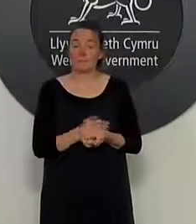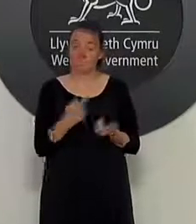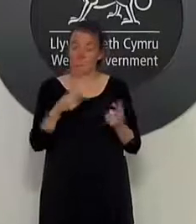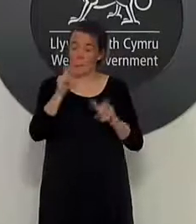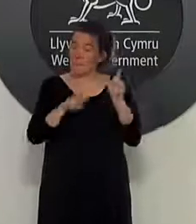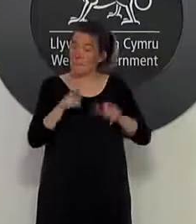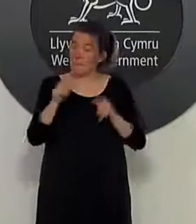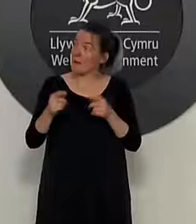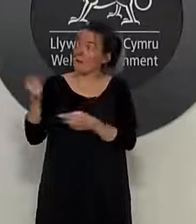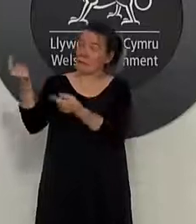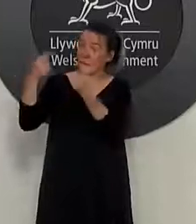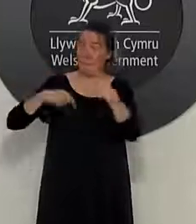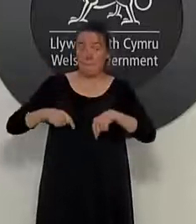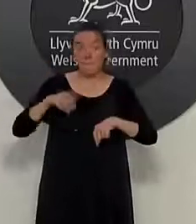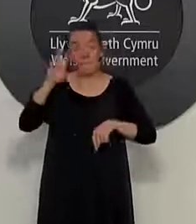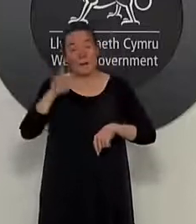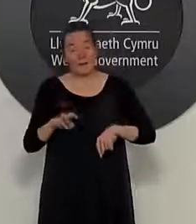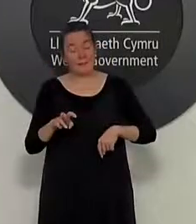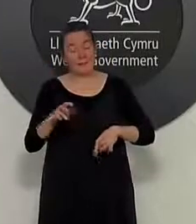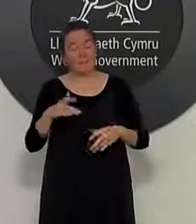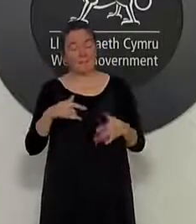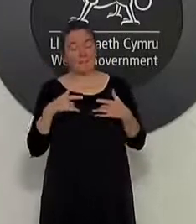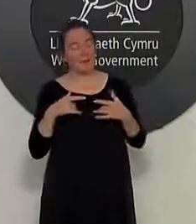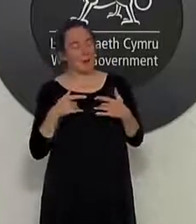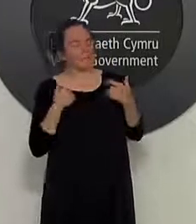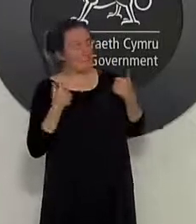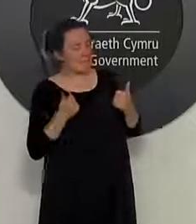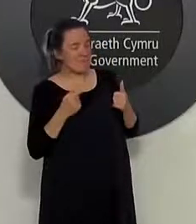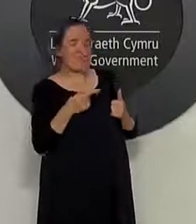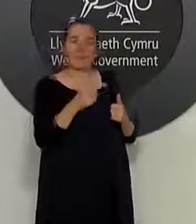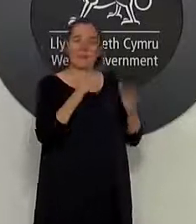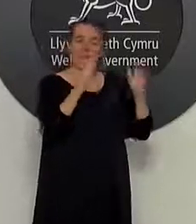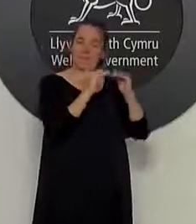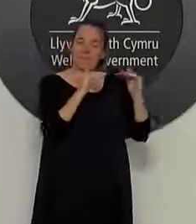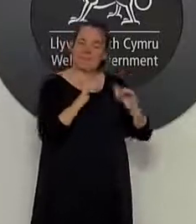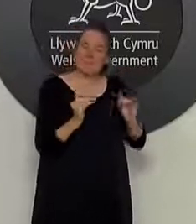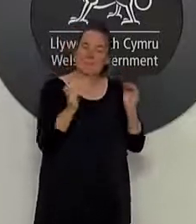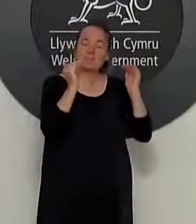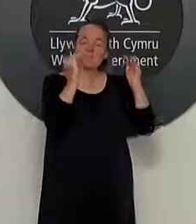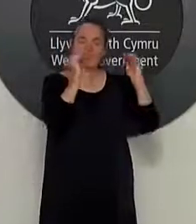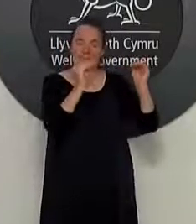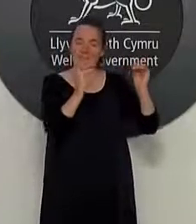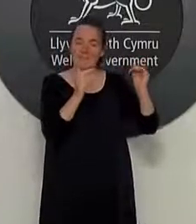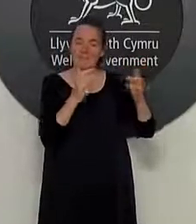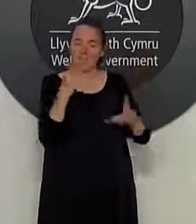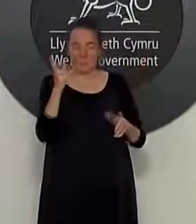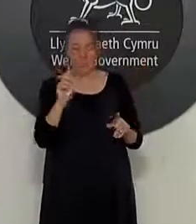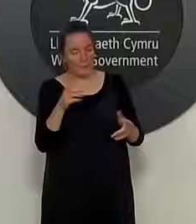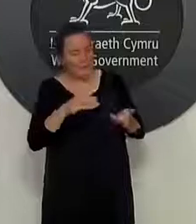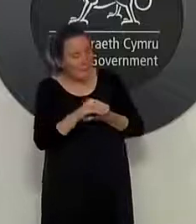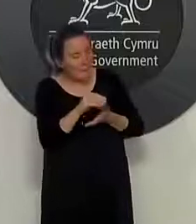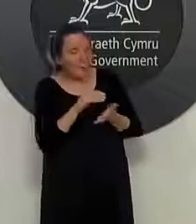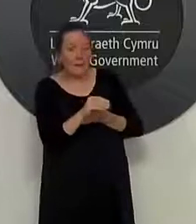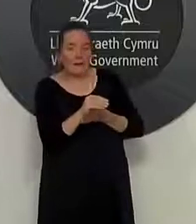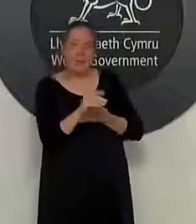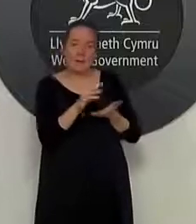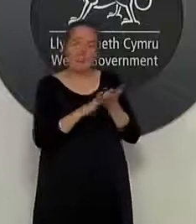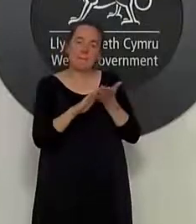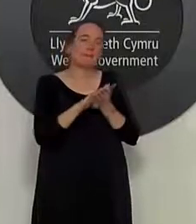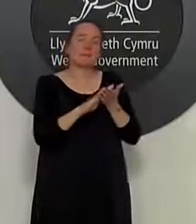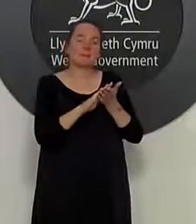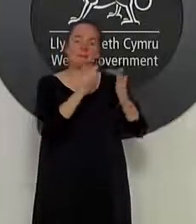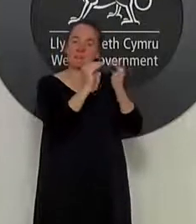sy'n dod I Gymru, bydd safon, beth maen nhw'n talu amdano, bydd y safon hwnna